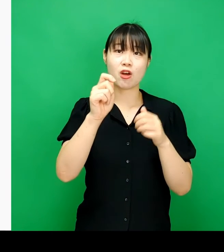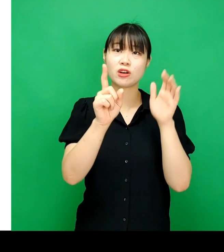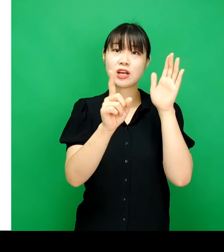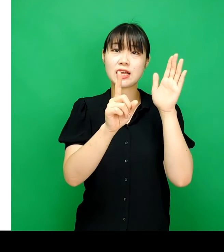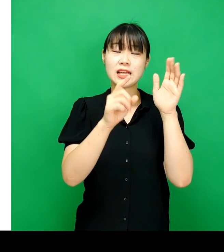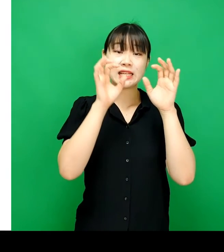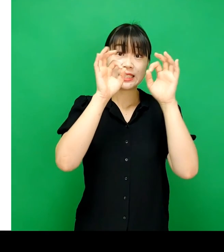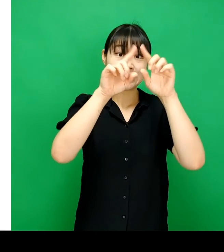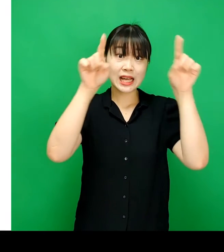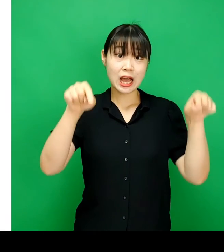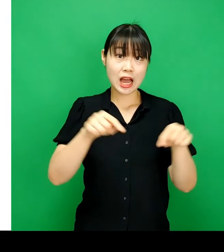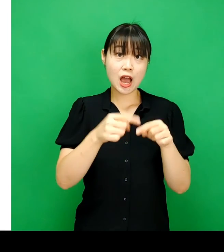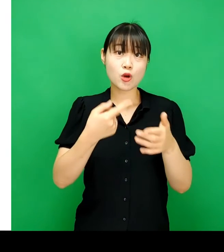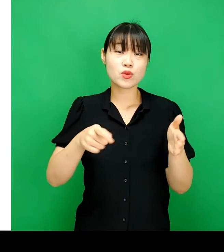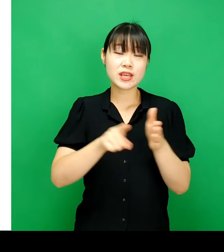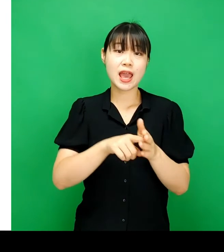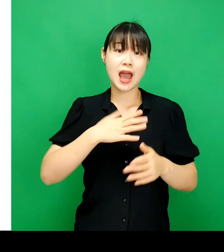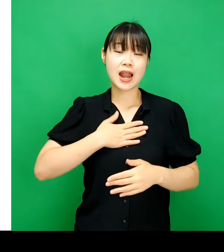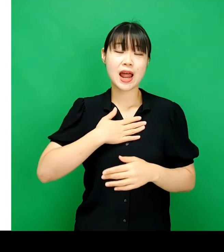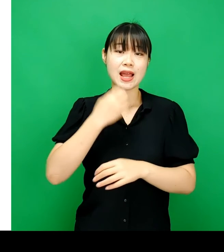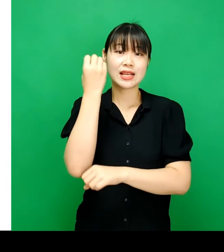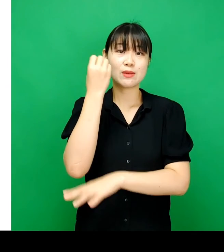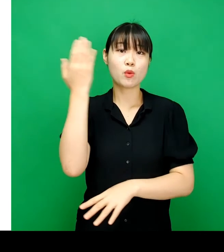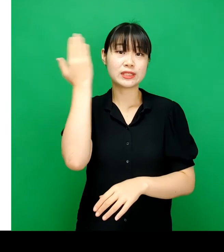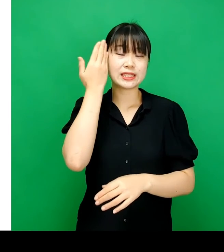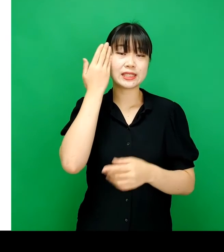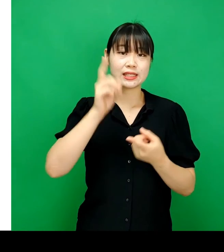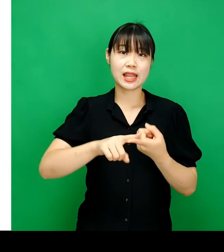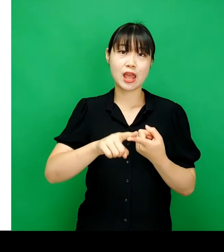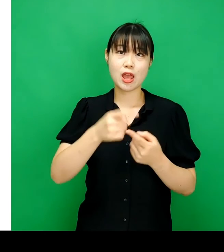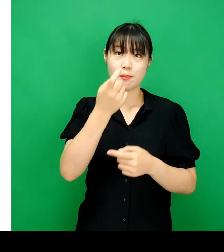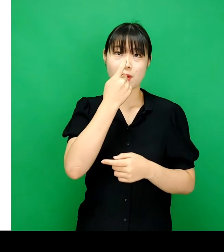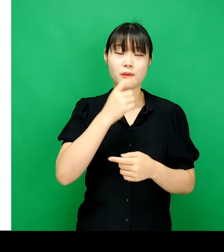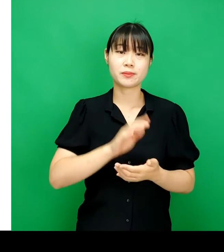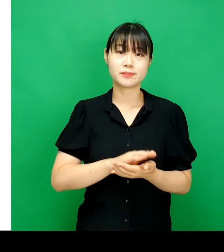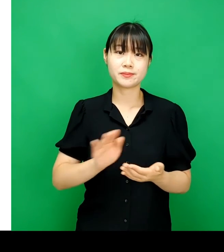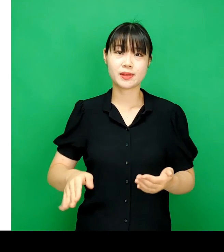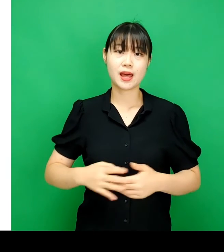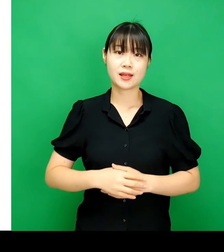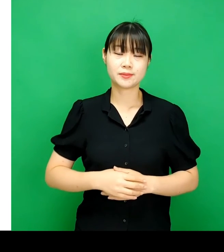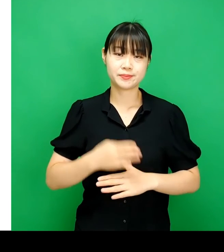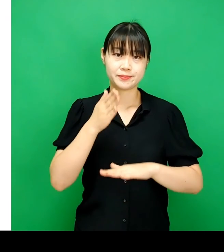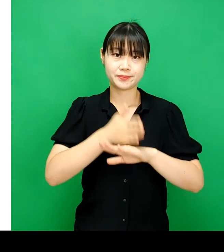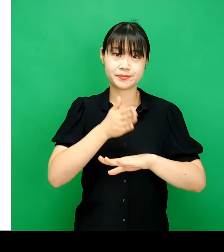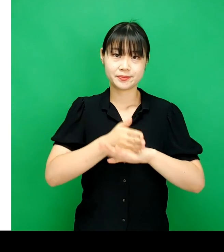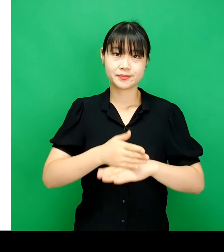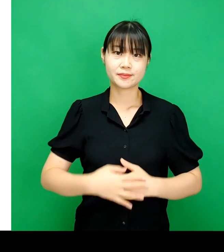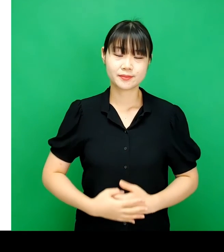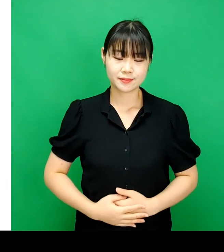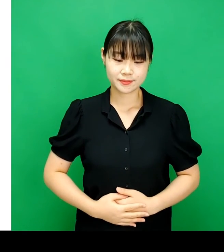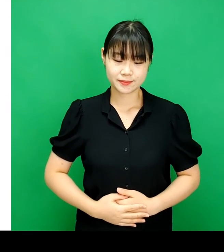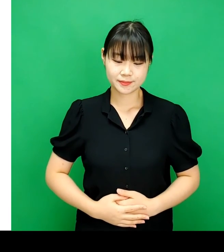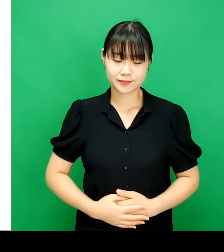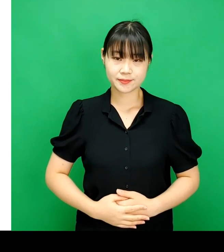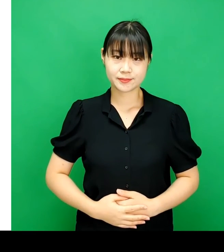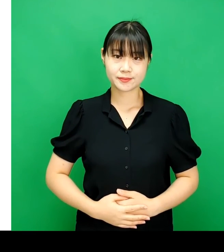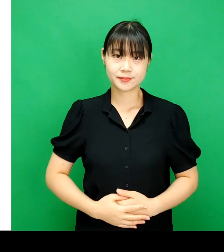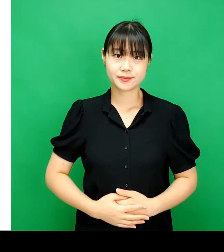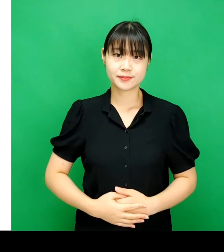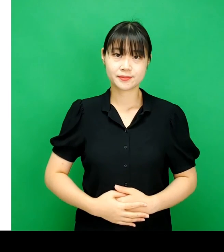다음 영상에서는 데이터 시각화를 하기 위해 알아야 할 기본 지식들을 알아보겠습니다. 감사합니다.